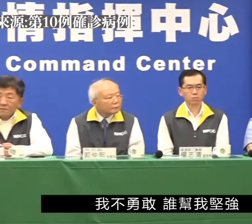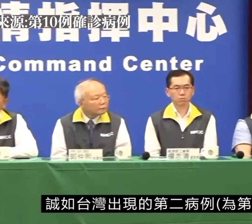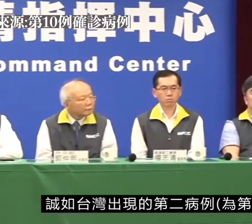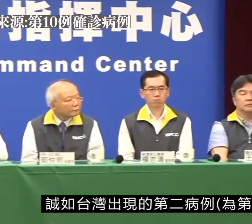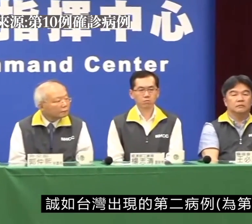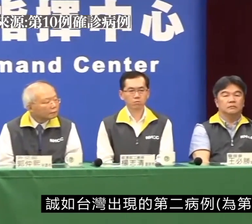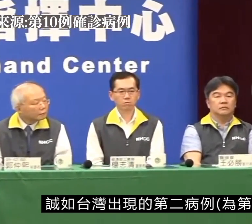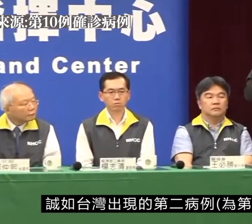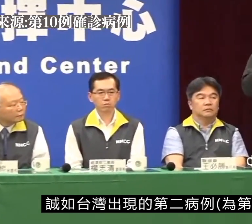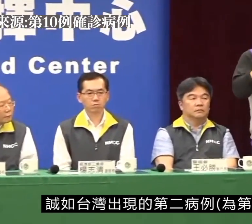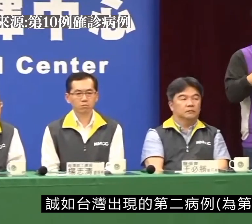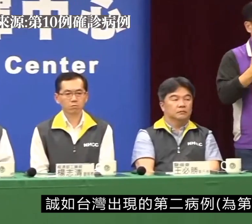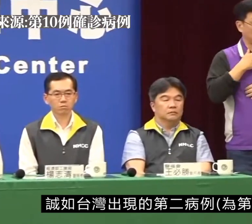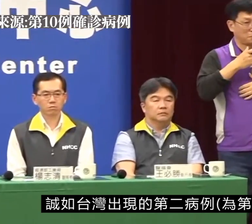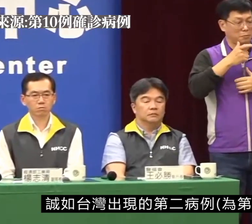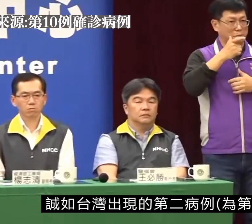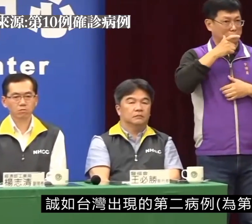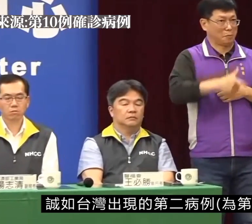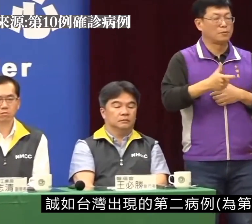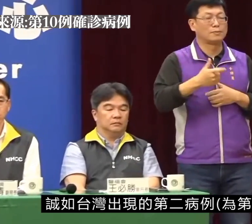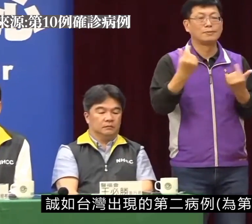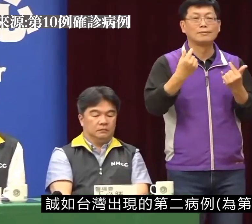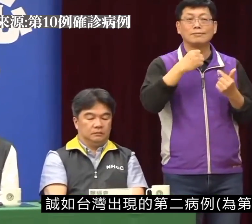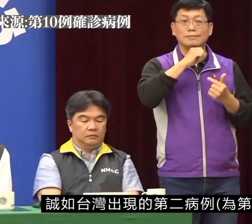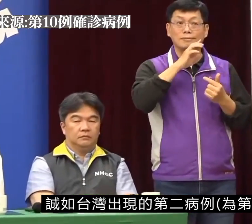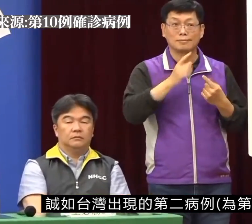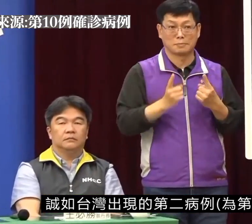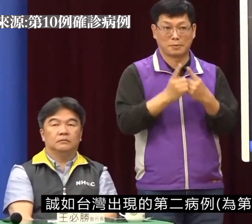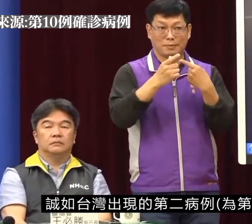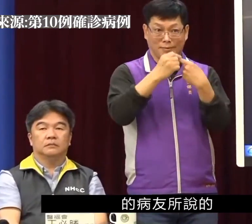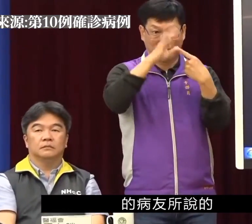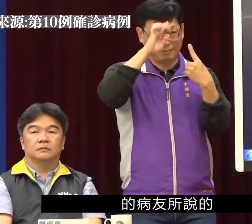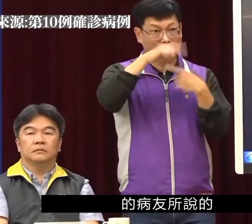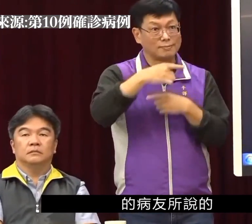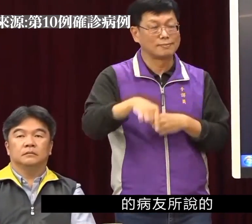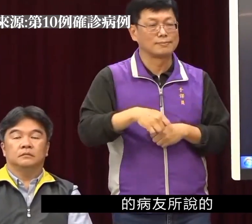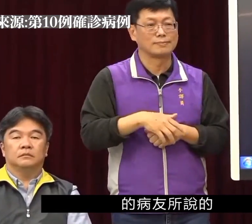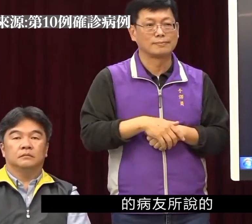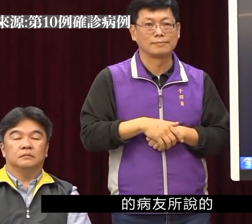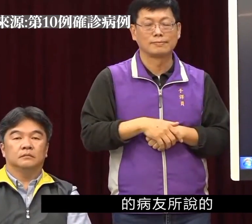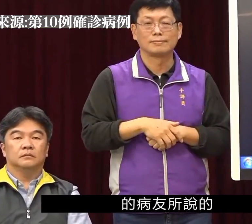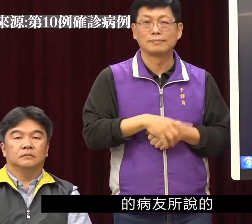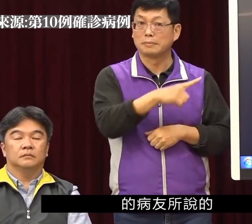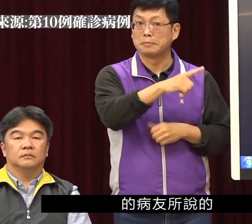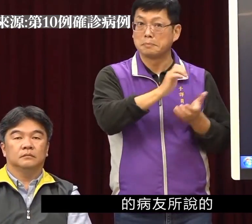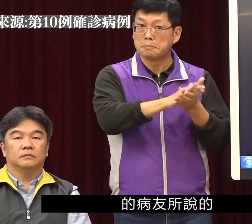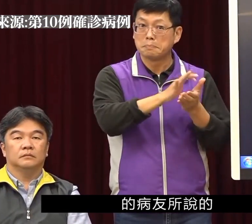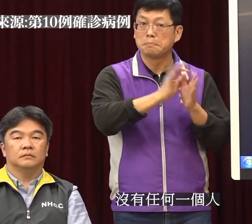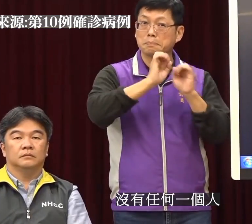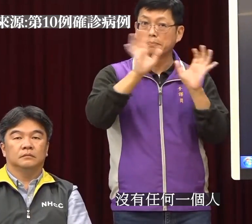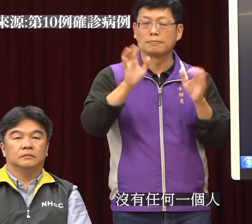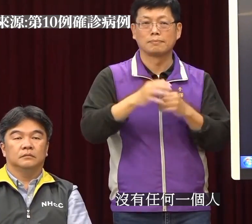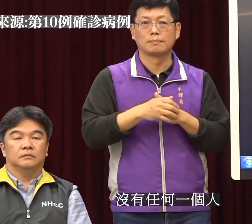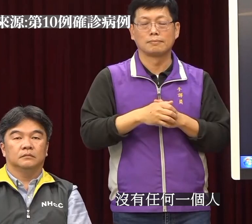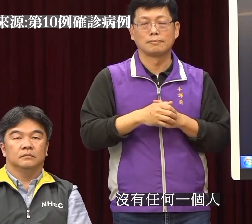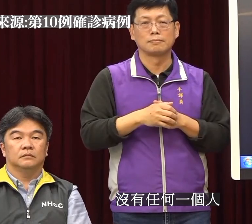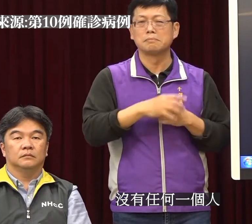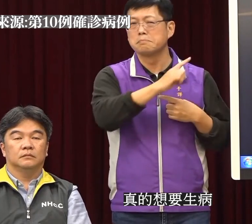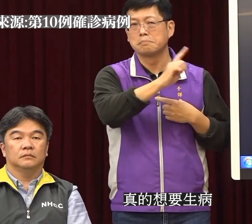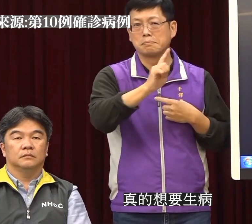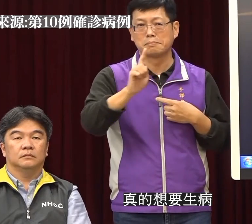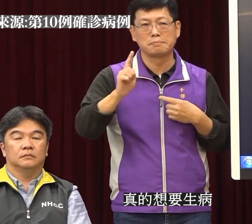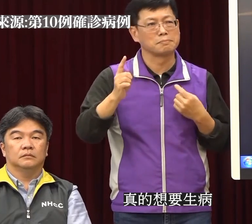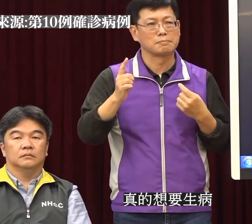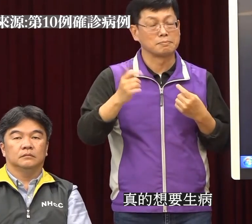强？诚如台湾出现的第一位病例的病友所说了，没有任何一个